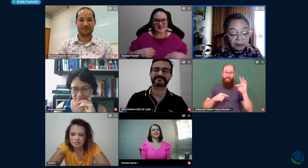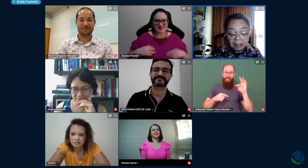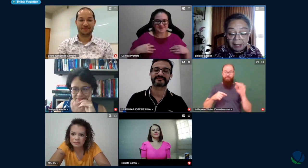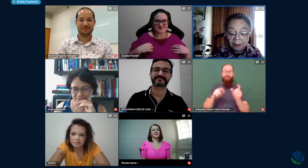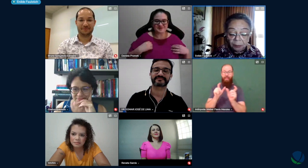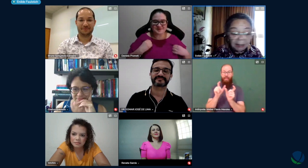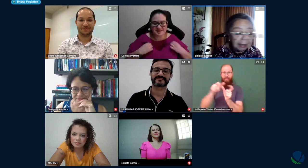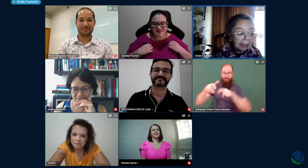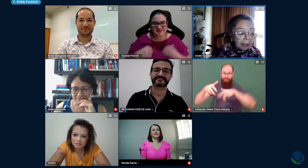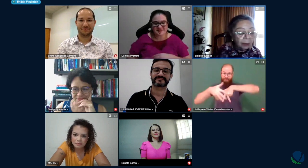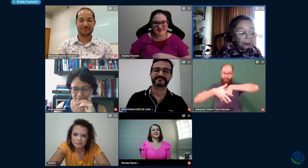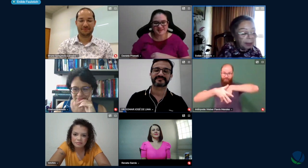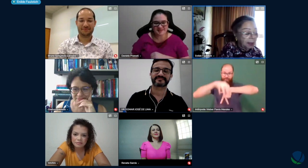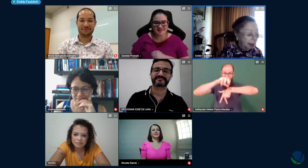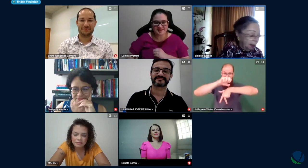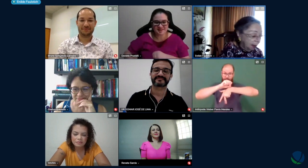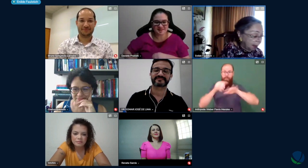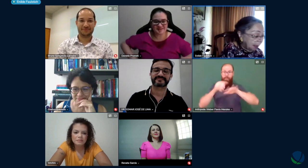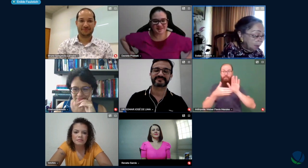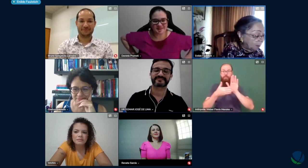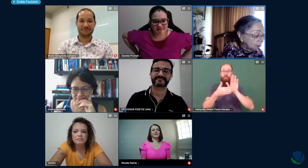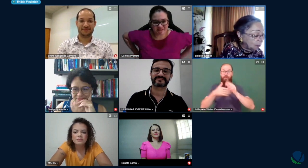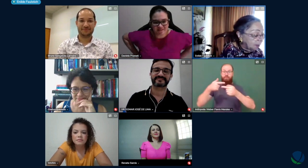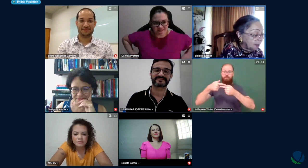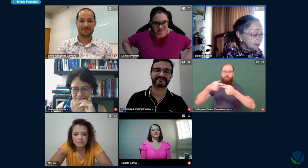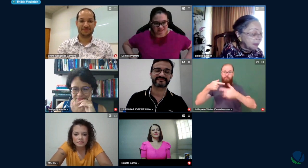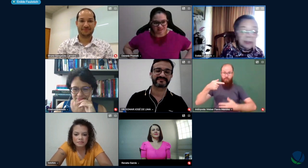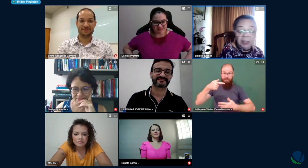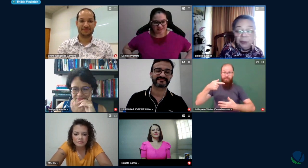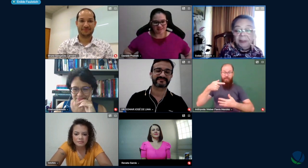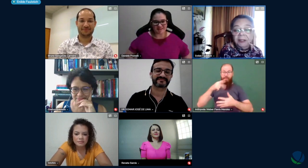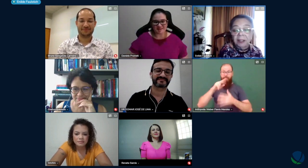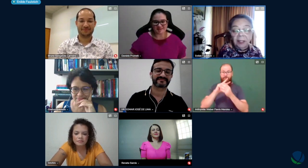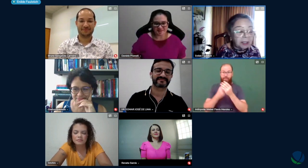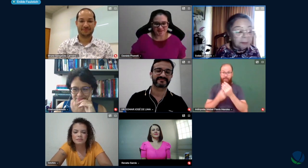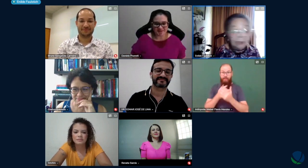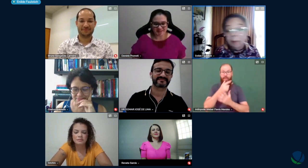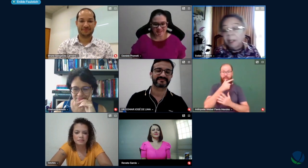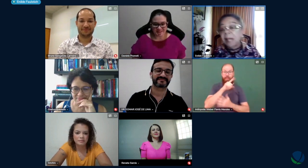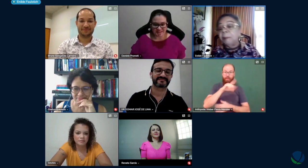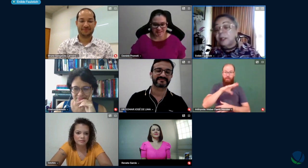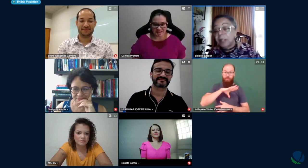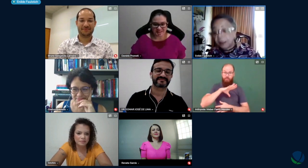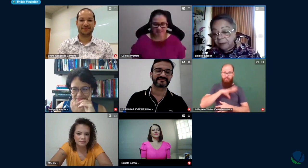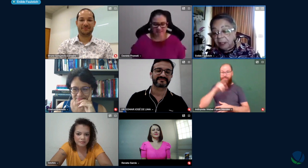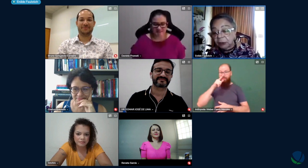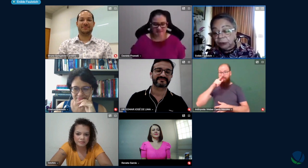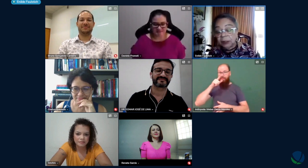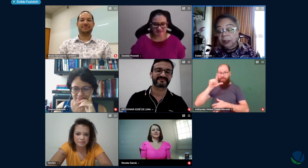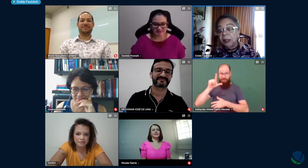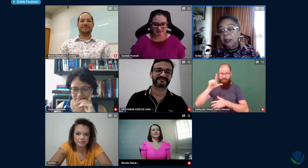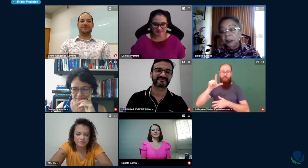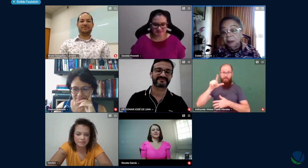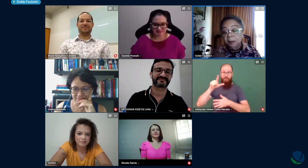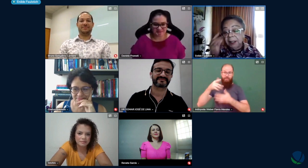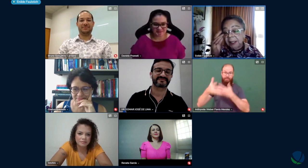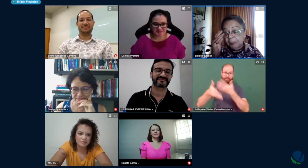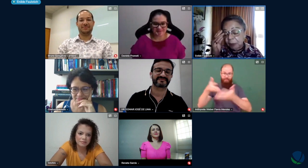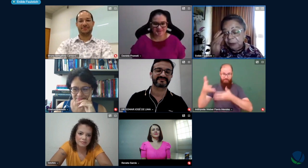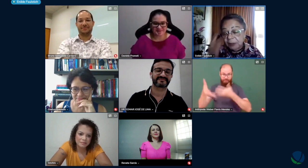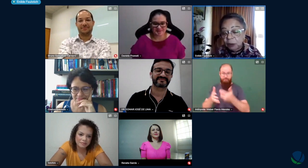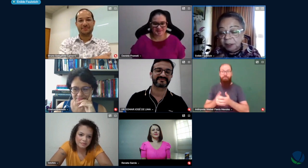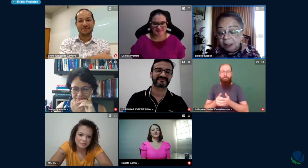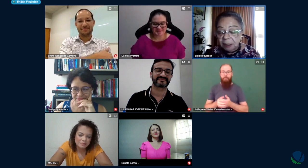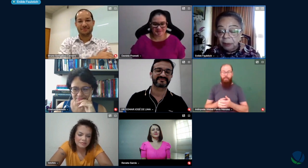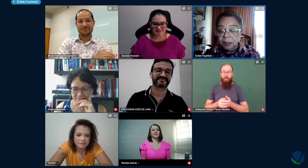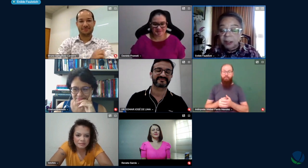de glossário bilíngue, língua portuguesa e língua de sinais brasileira, que também pode ser reverso, né? Renato, depois a